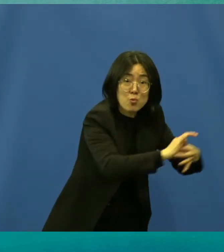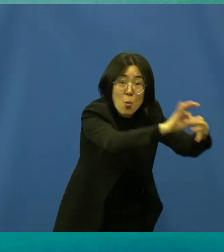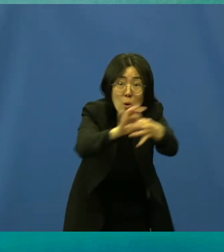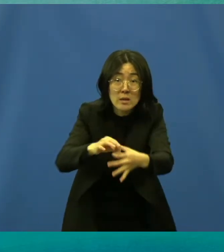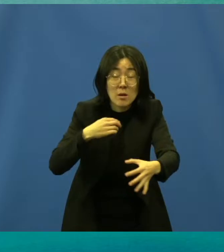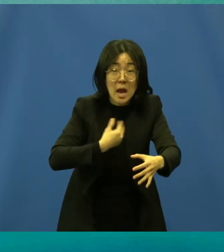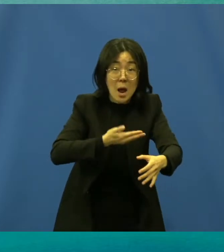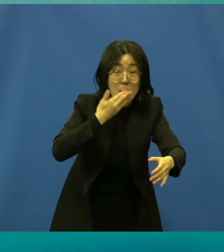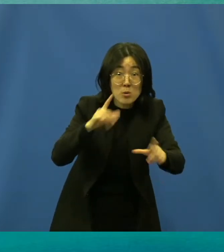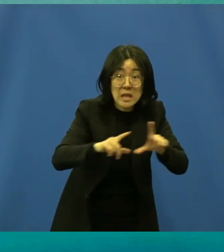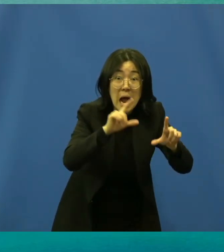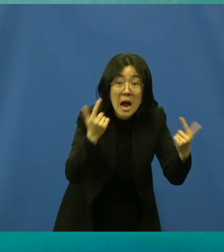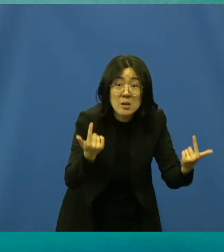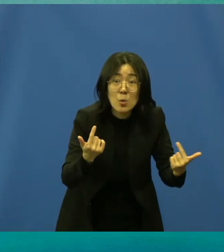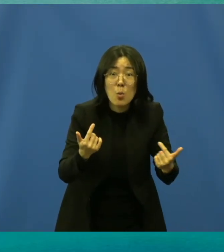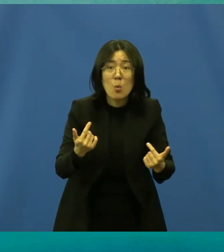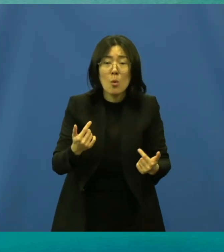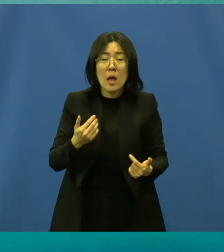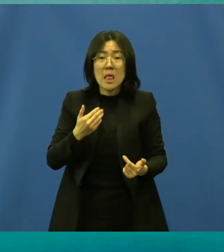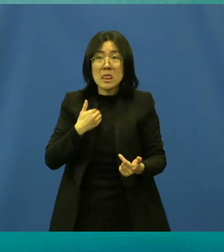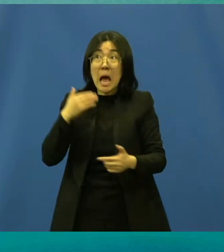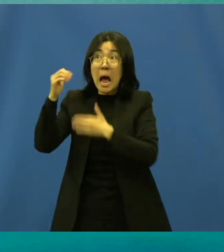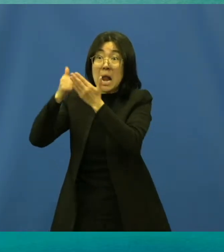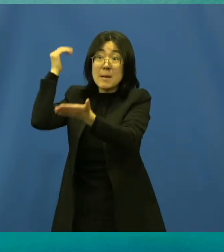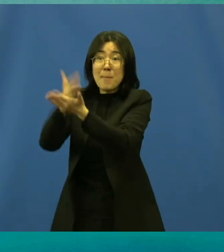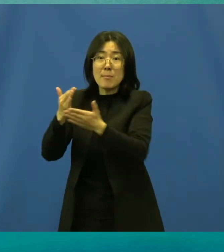이 모든 것이 기도를 통하여 이루어진다.